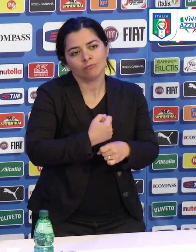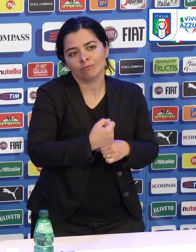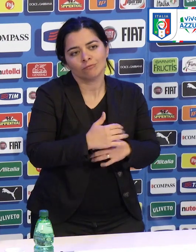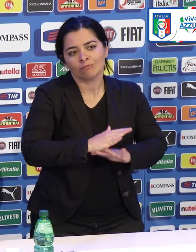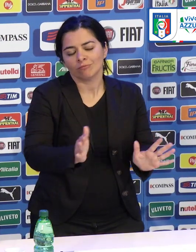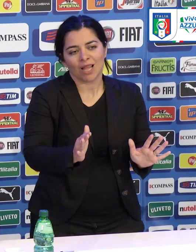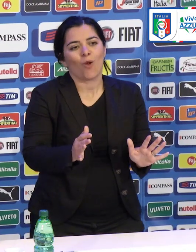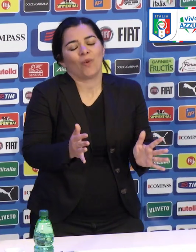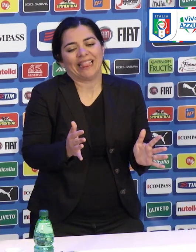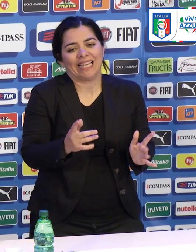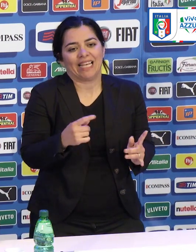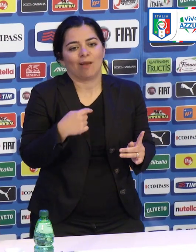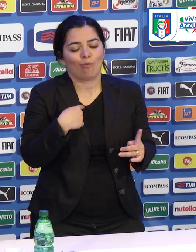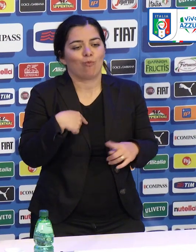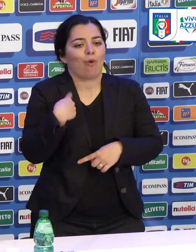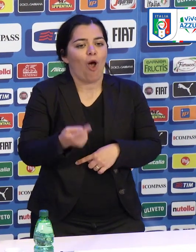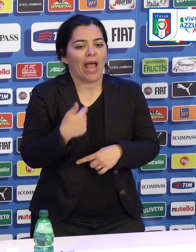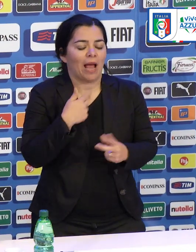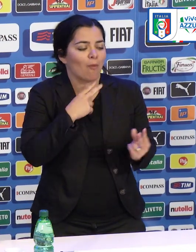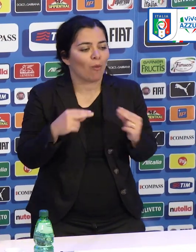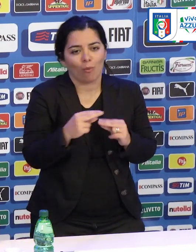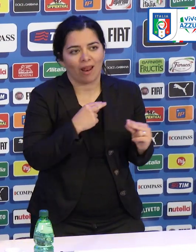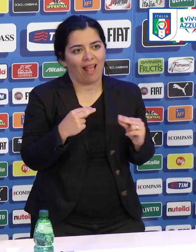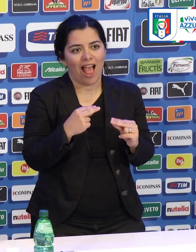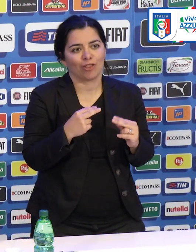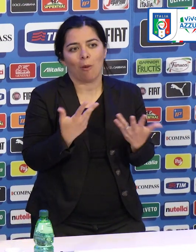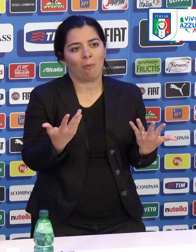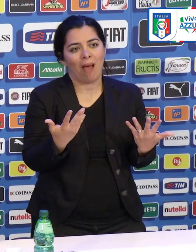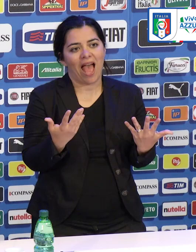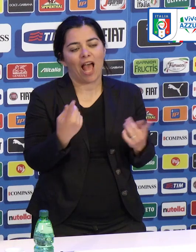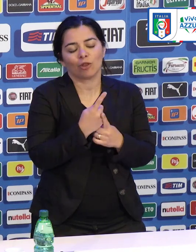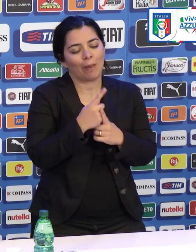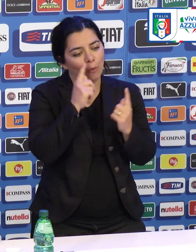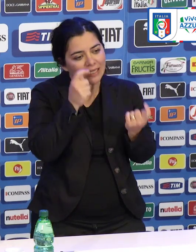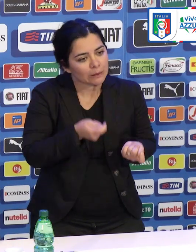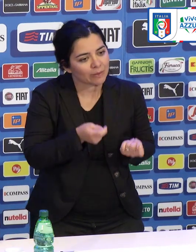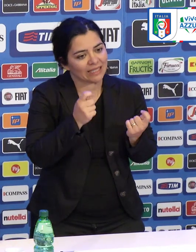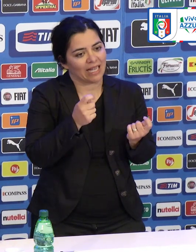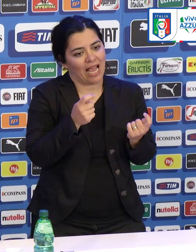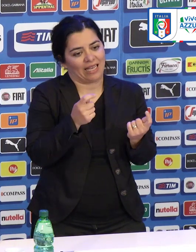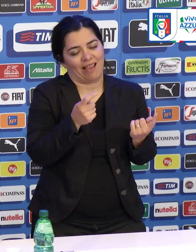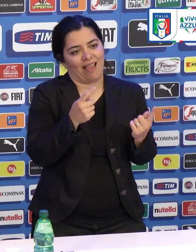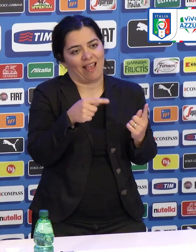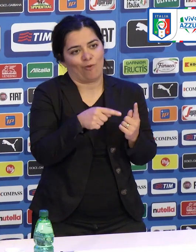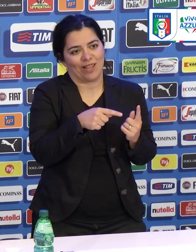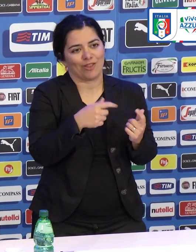e quindi tutto quello che ci siamo detti su questa cosa l'ha rispettata alla grande. Quindi